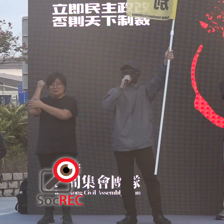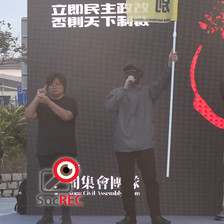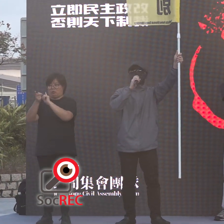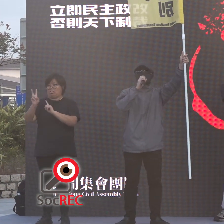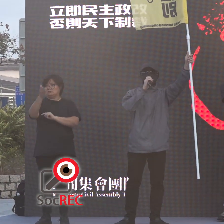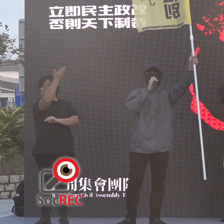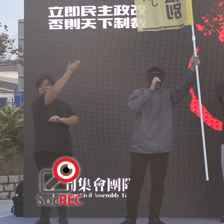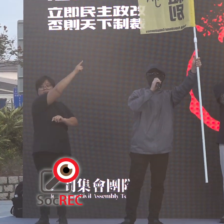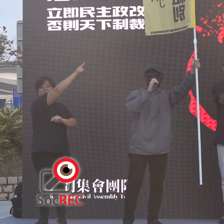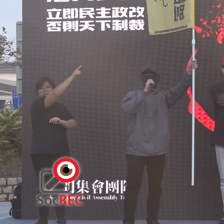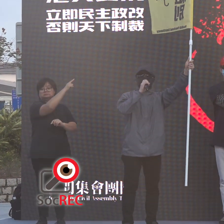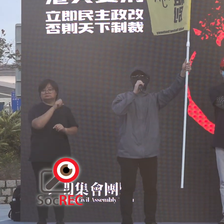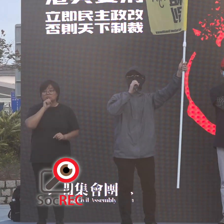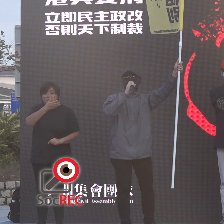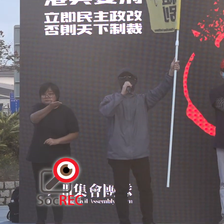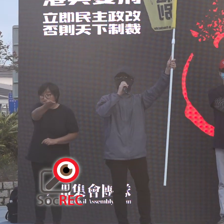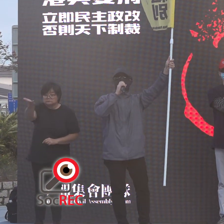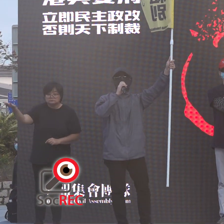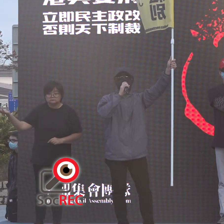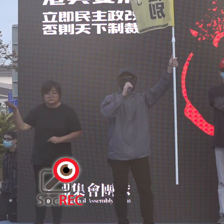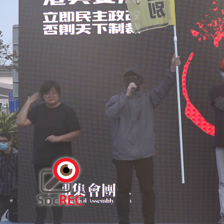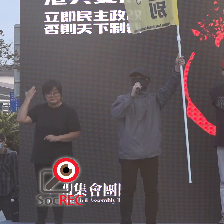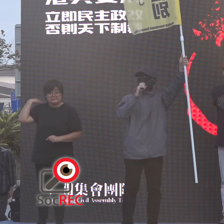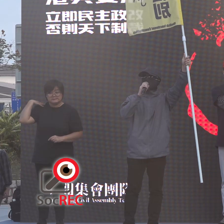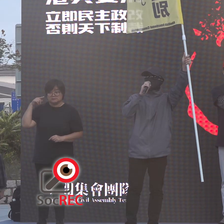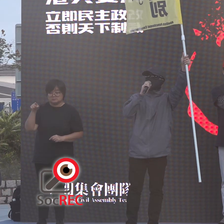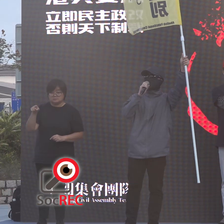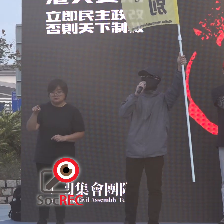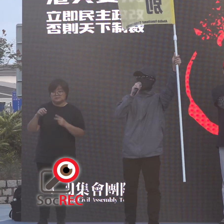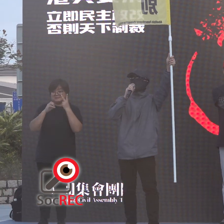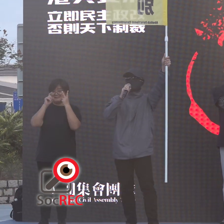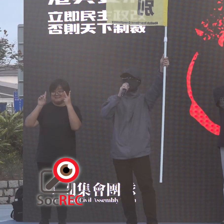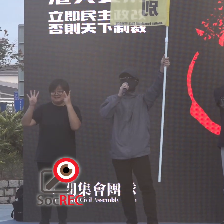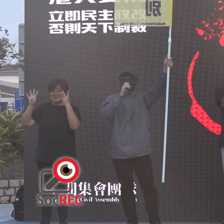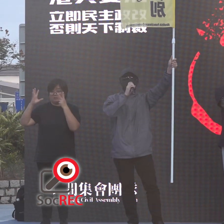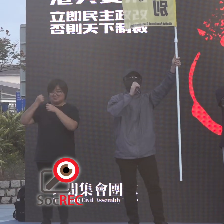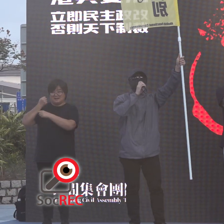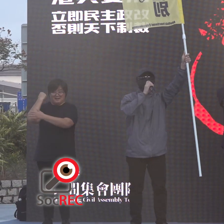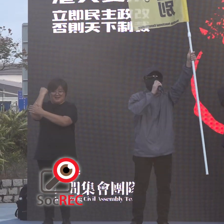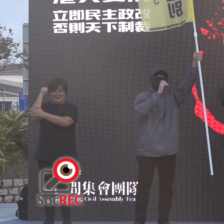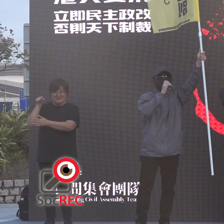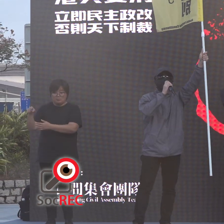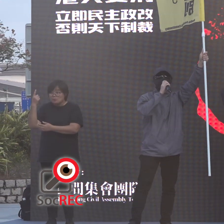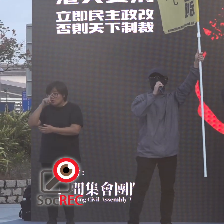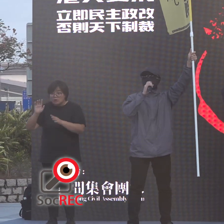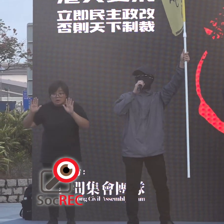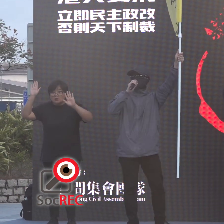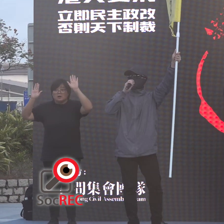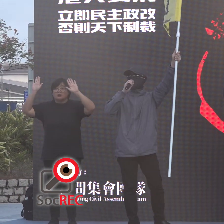中有幾多朋友係同我哋一齊喺2014年已經係抗爭緊嘅？可唔可以一齊舉下手